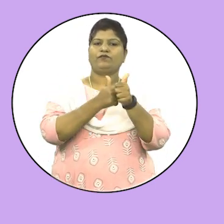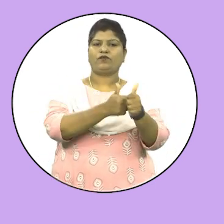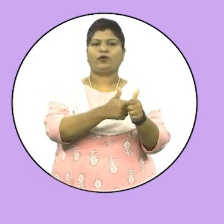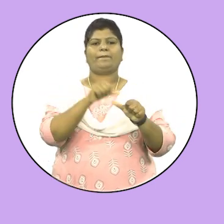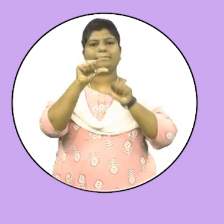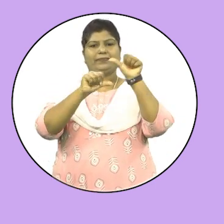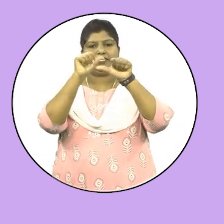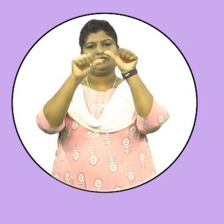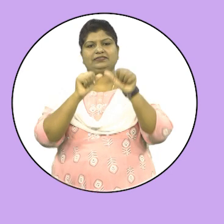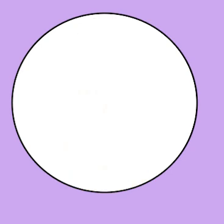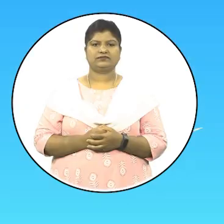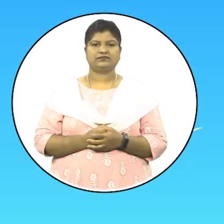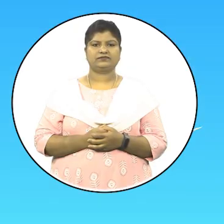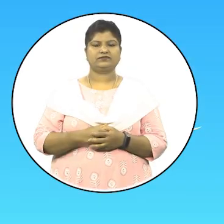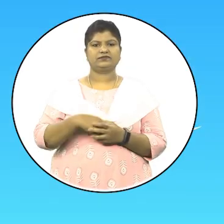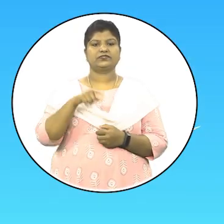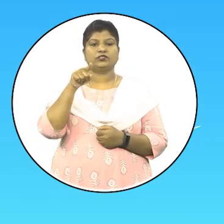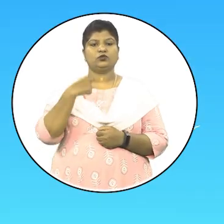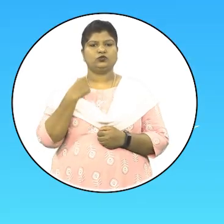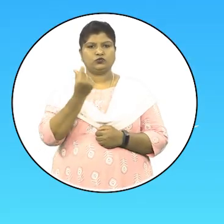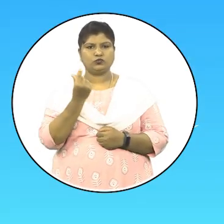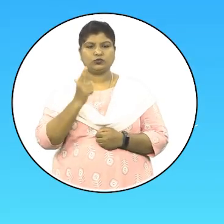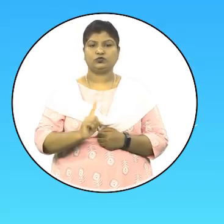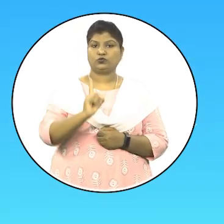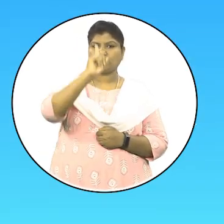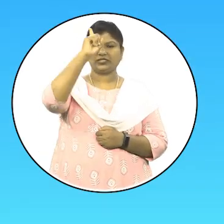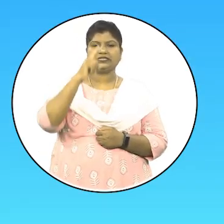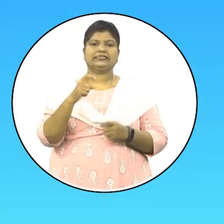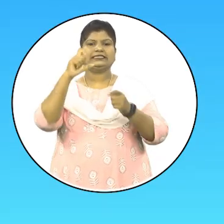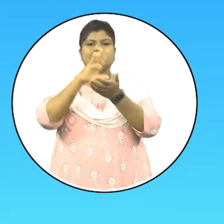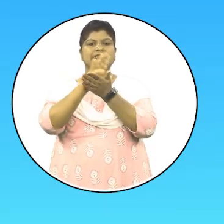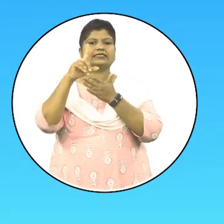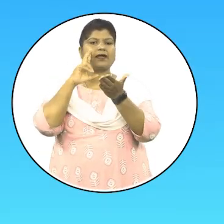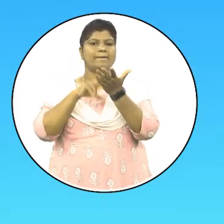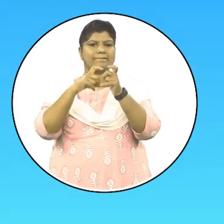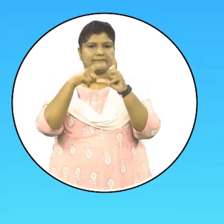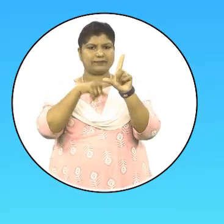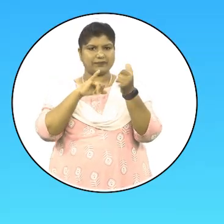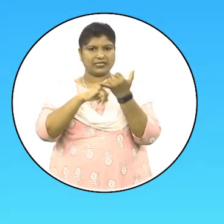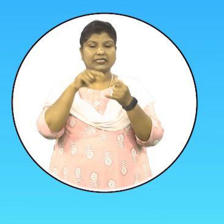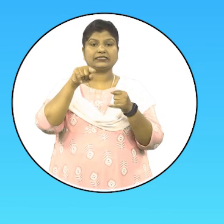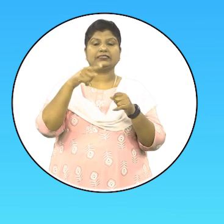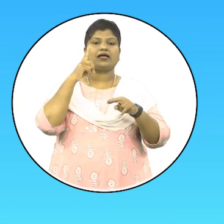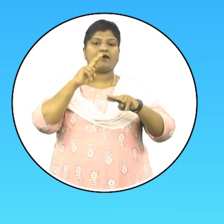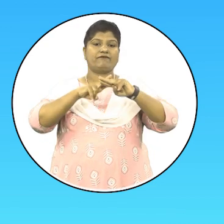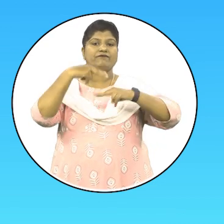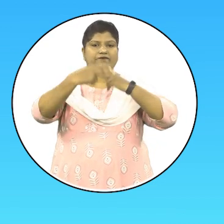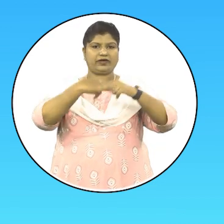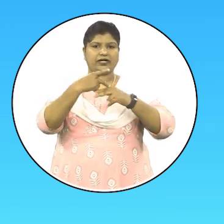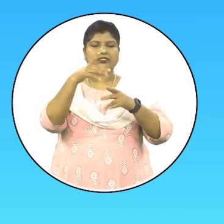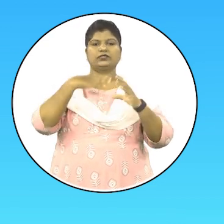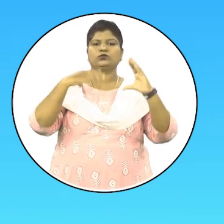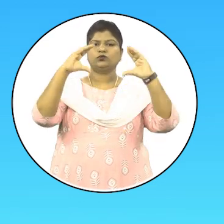करके नियंत्रित किया जा सकता है। जमीनी स्तर पर वायु प्रदूषण को कम करने के लिए